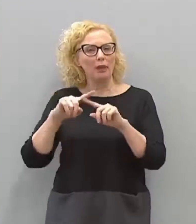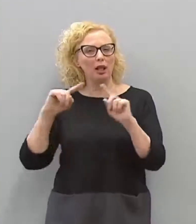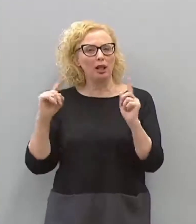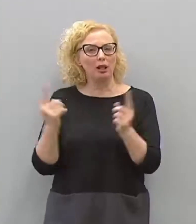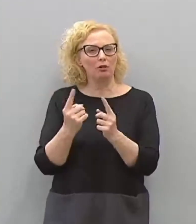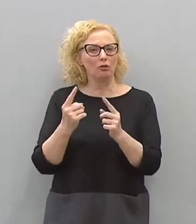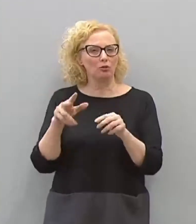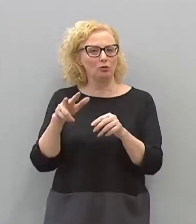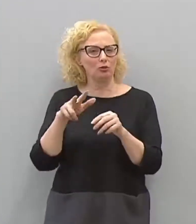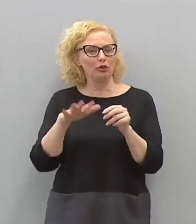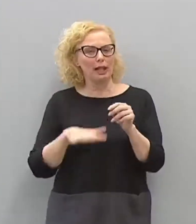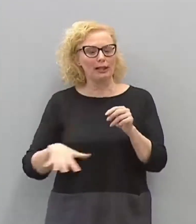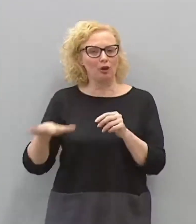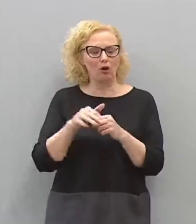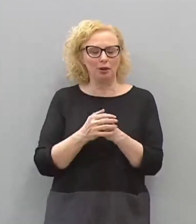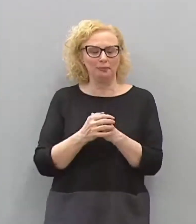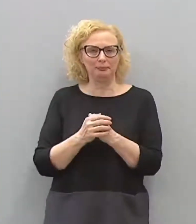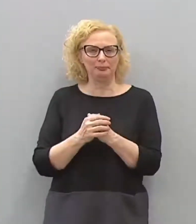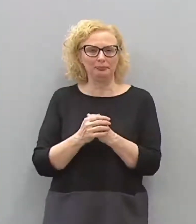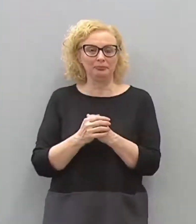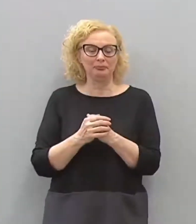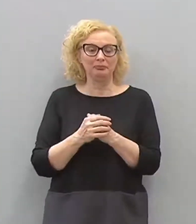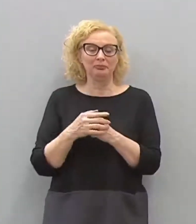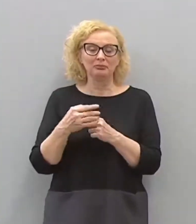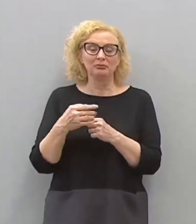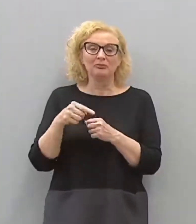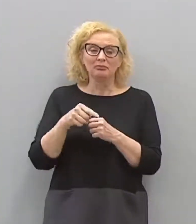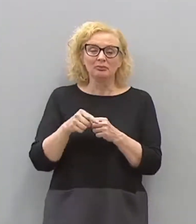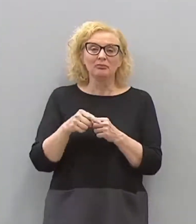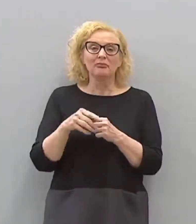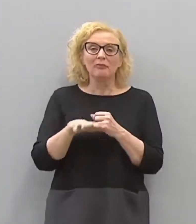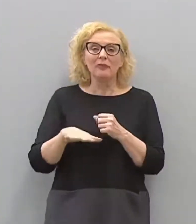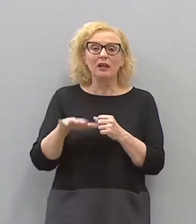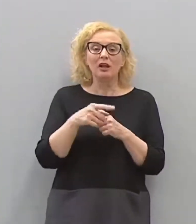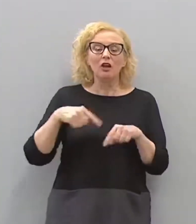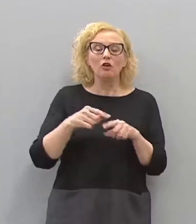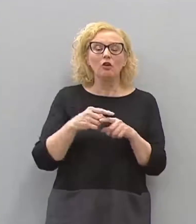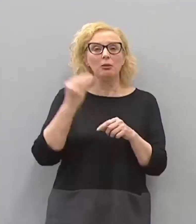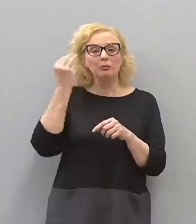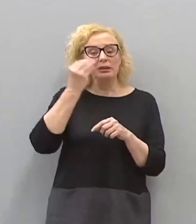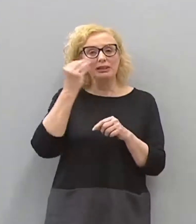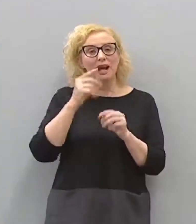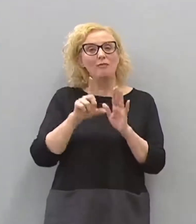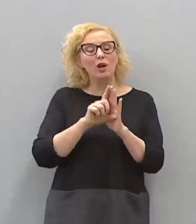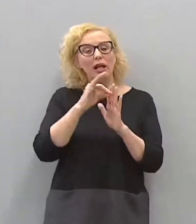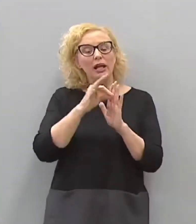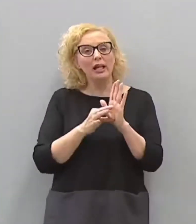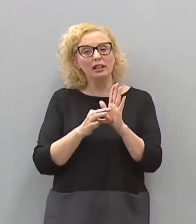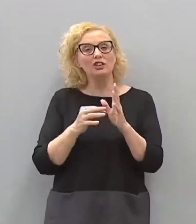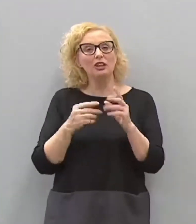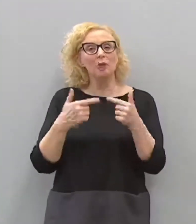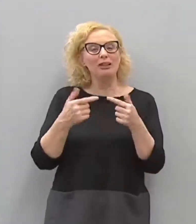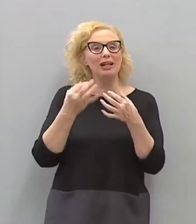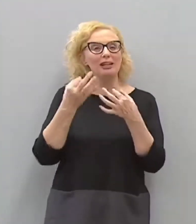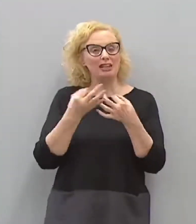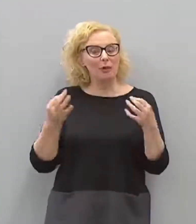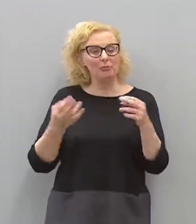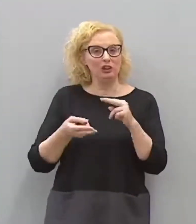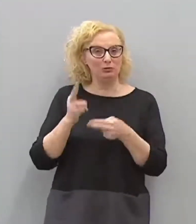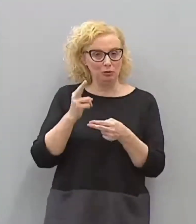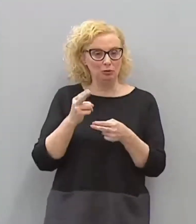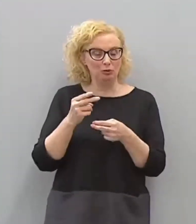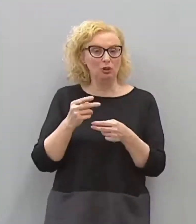territorio anche in questo campo prevediamo di introdurre delle norme di semplificazione proprio per accelerare lo sviluppo delle